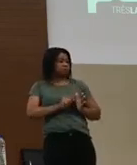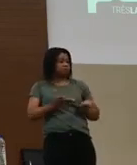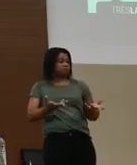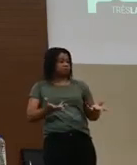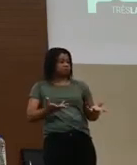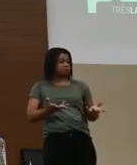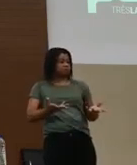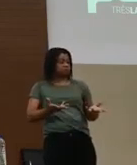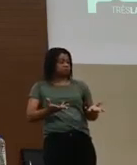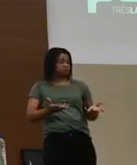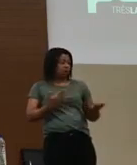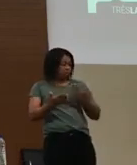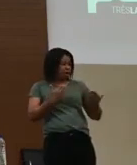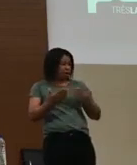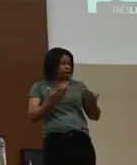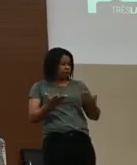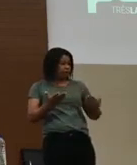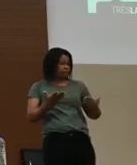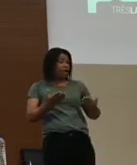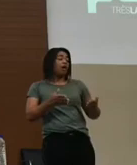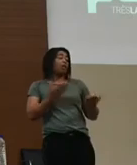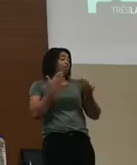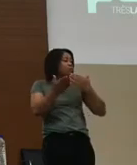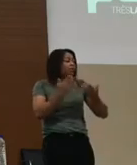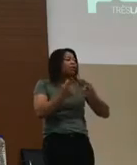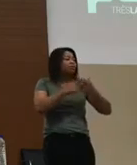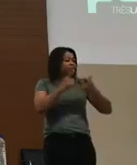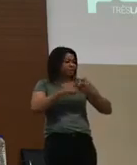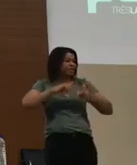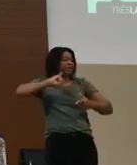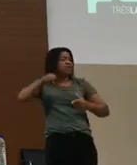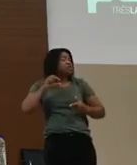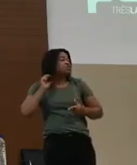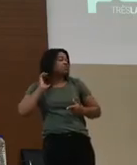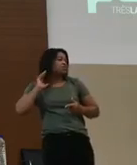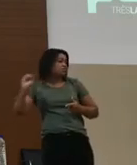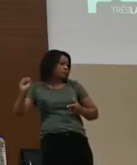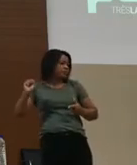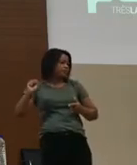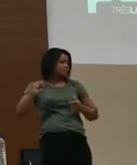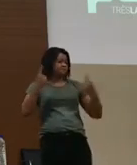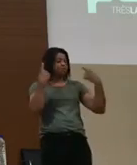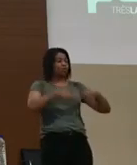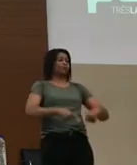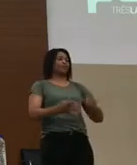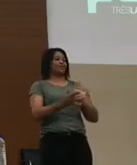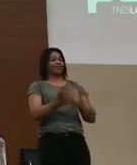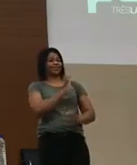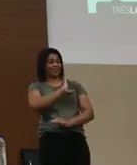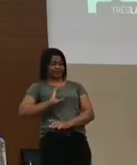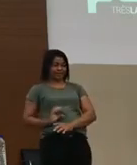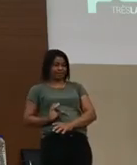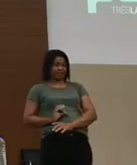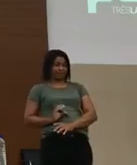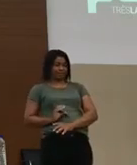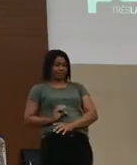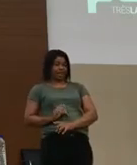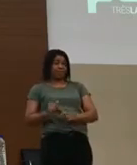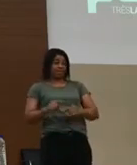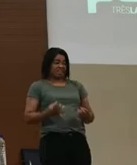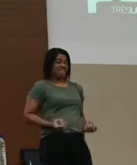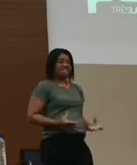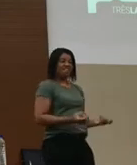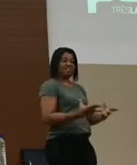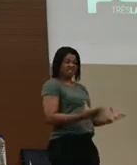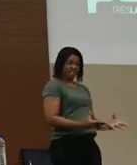E é nesse sentido que eu quero dizer, a oração é poder, ela não é só poderosa, ela é com poder que é nos